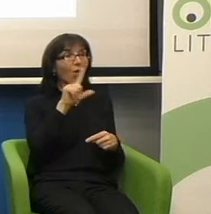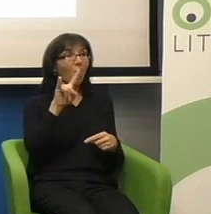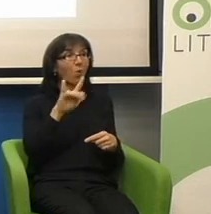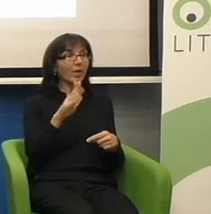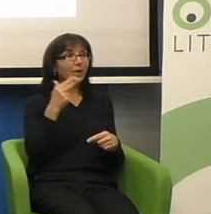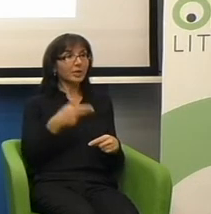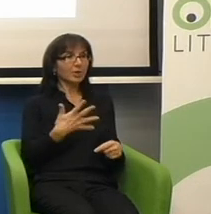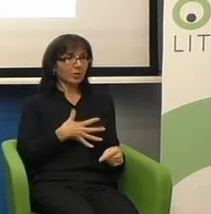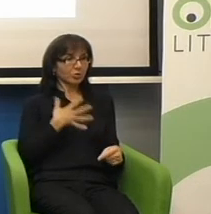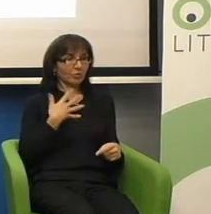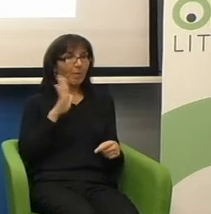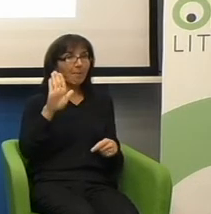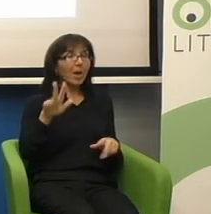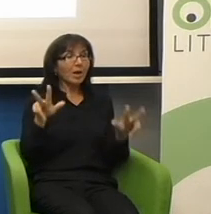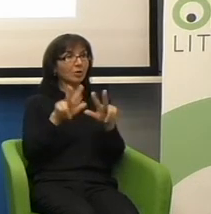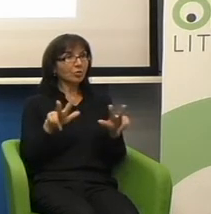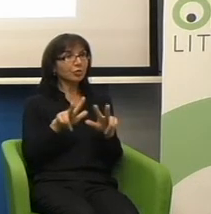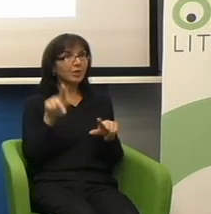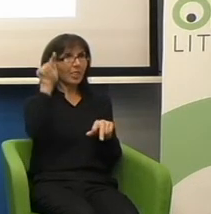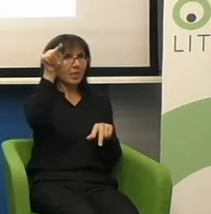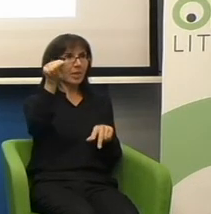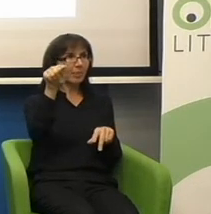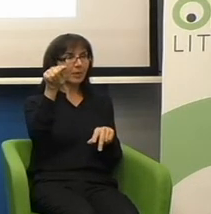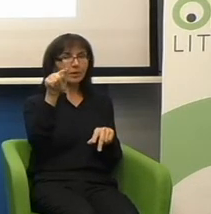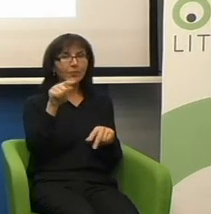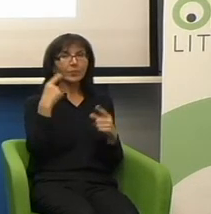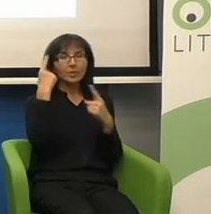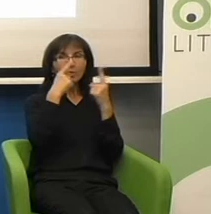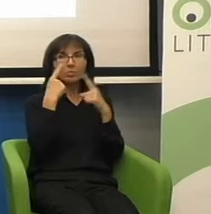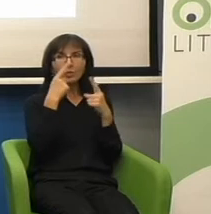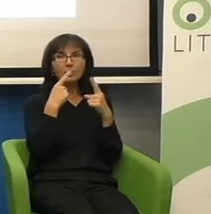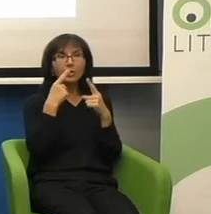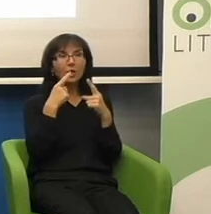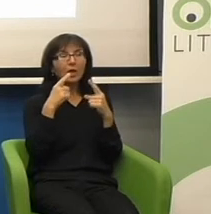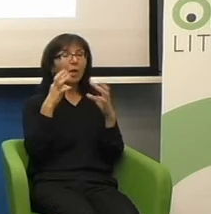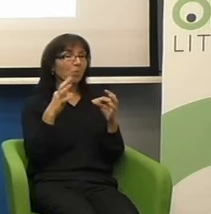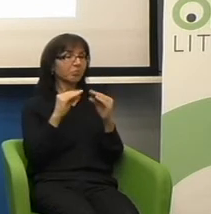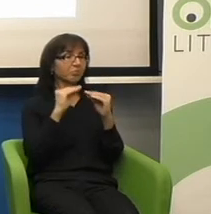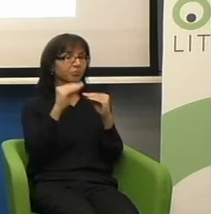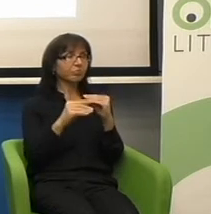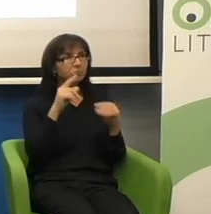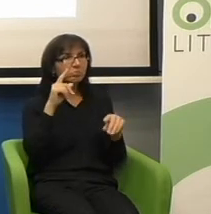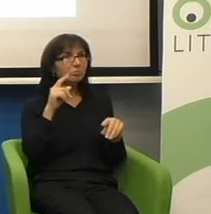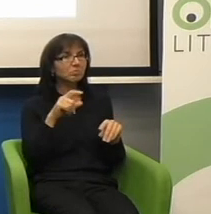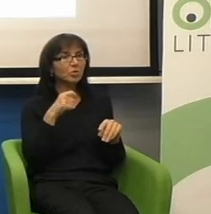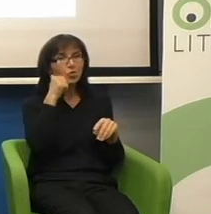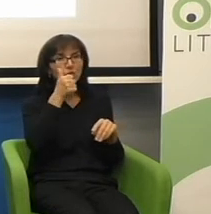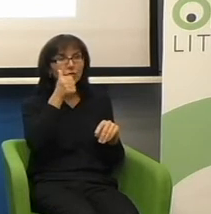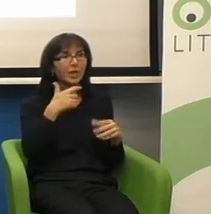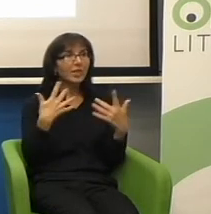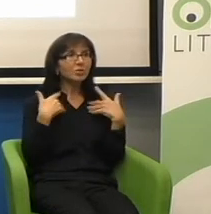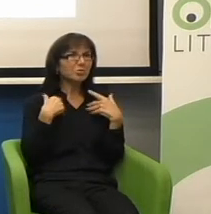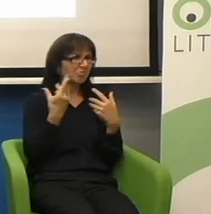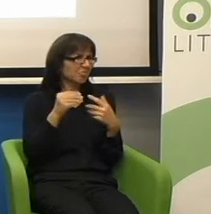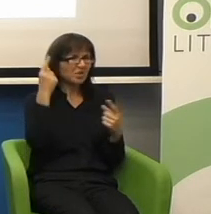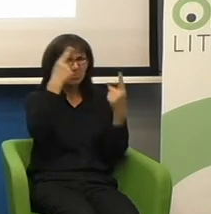ma jakąś rodzinę tam. Myślę, że na tym etapie, w takim codziennym życiu, oni nie zastanawiali się, jak bliska